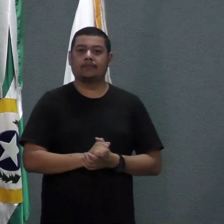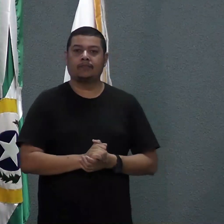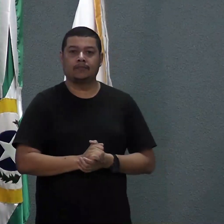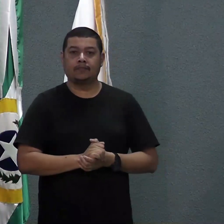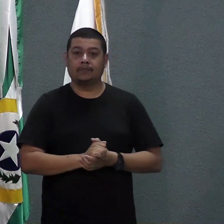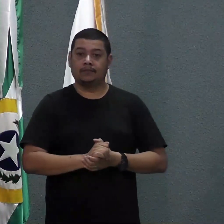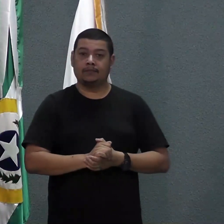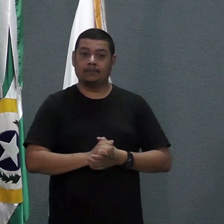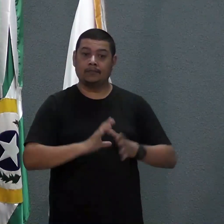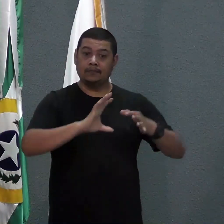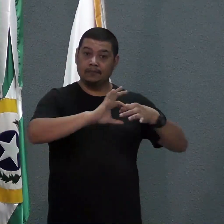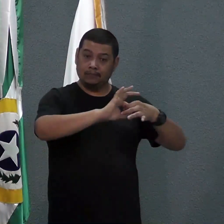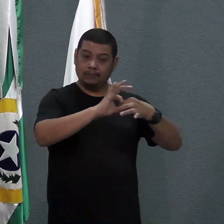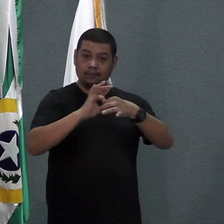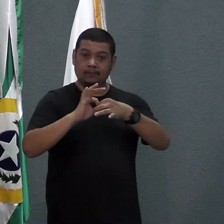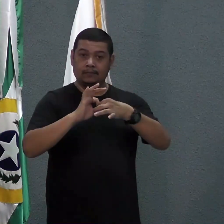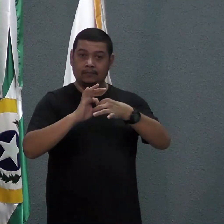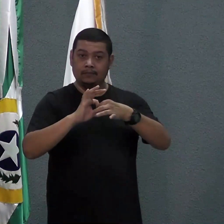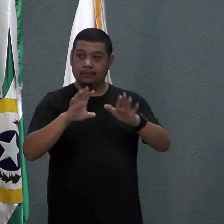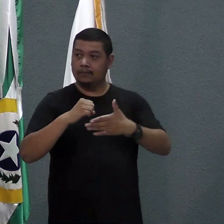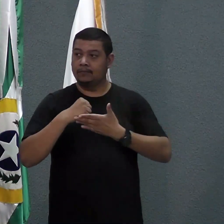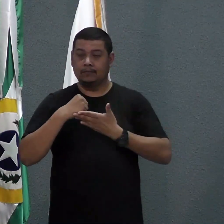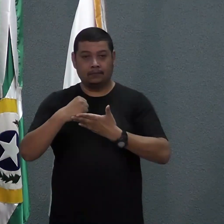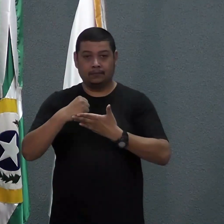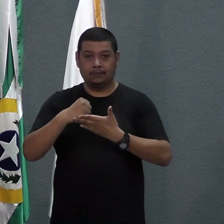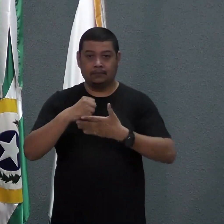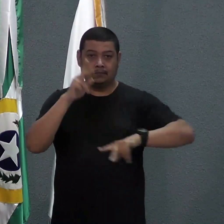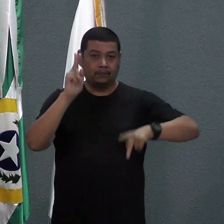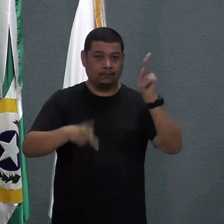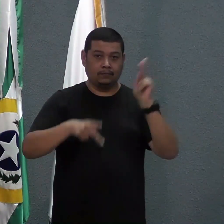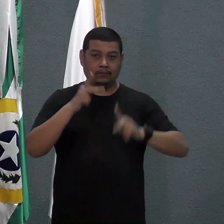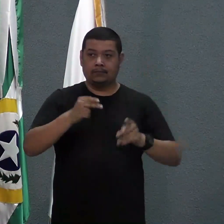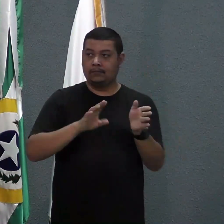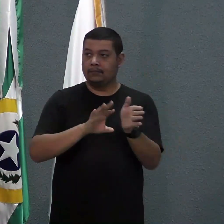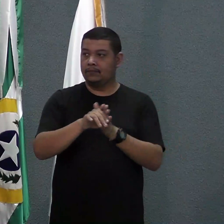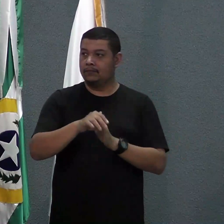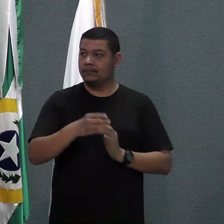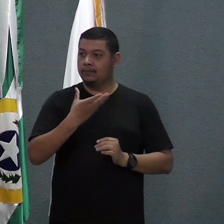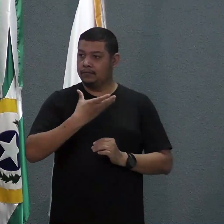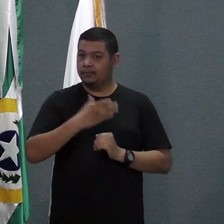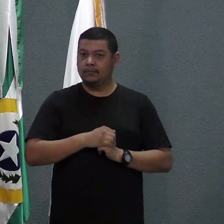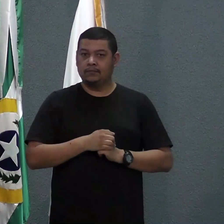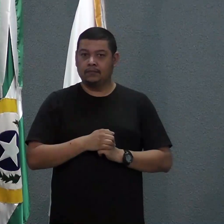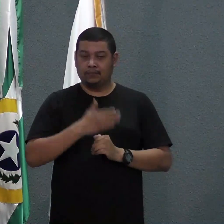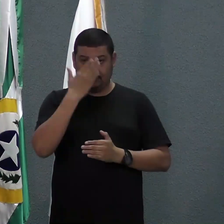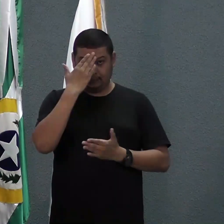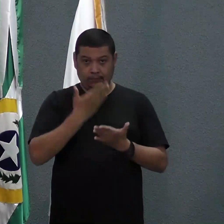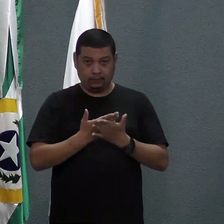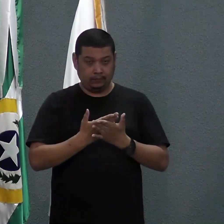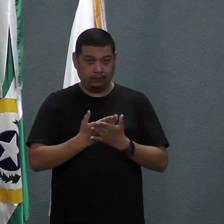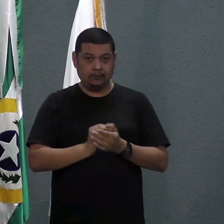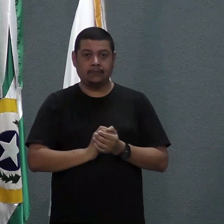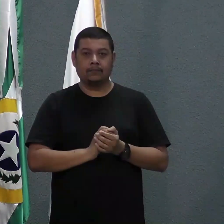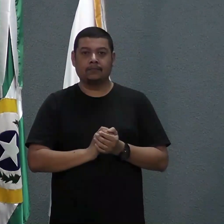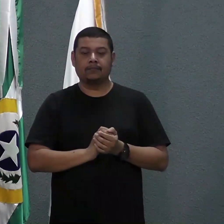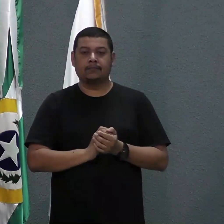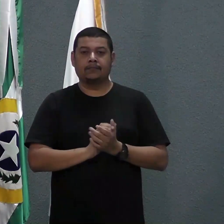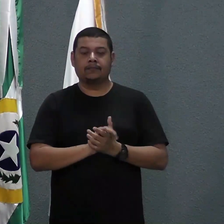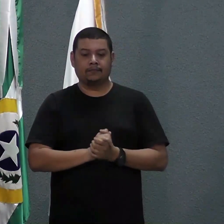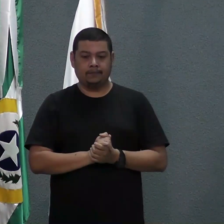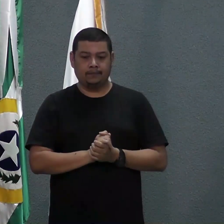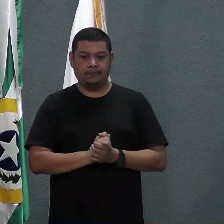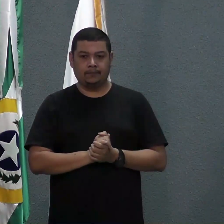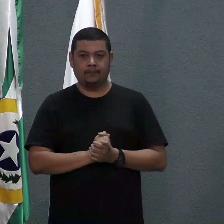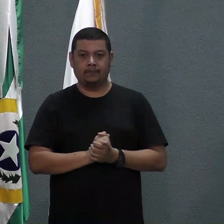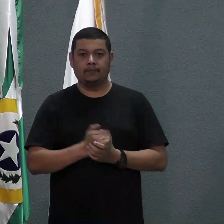Parceria em prol realmente da população cacoalense. Quero muito acreditar que essa ação